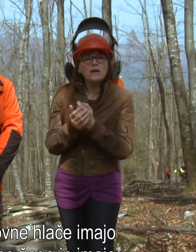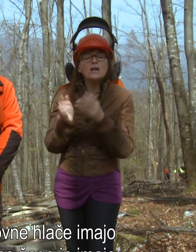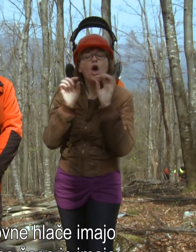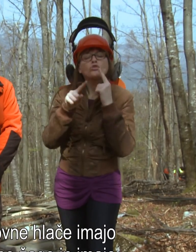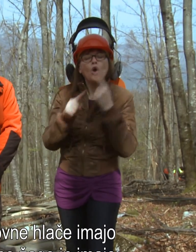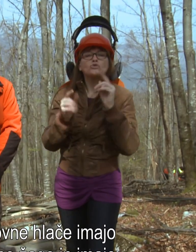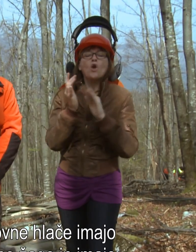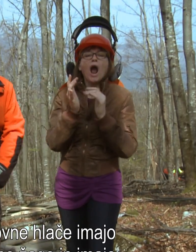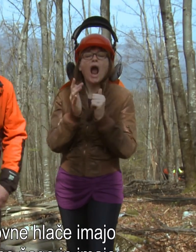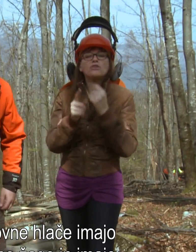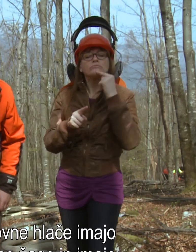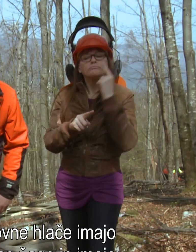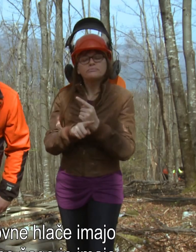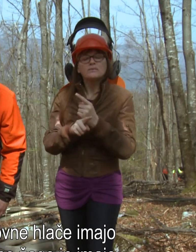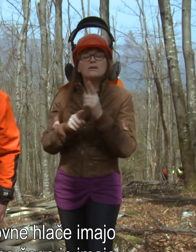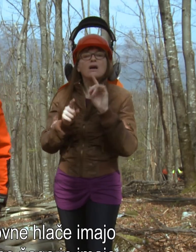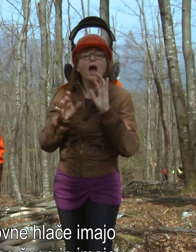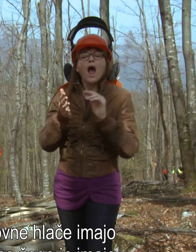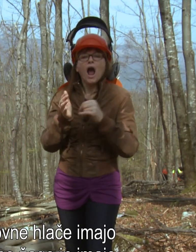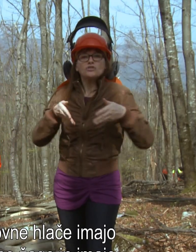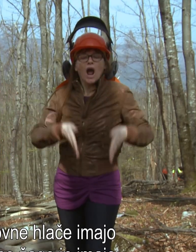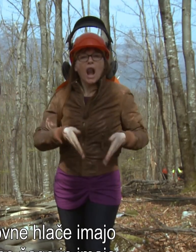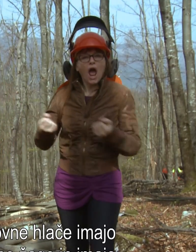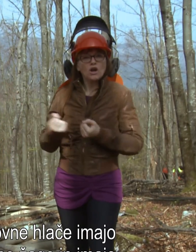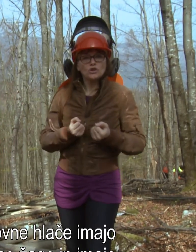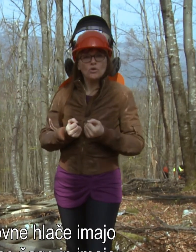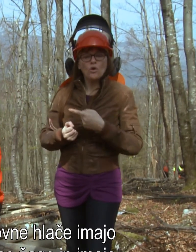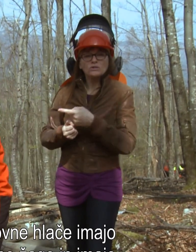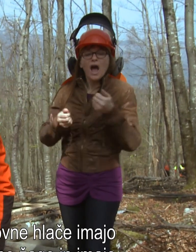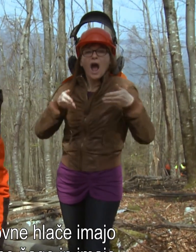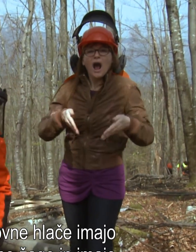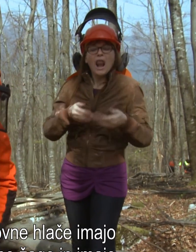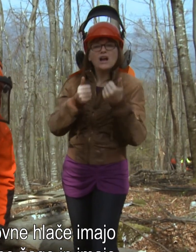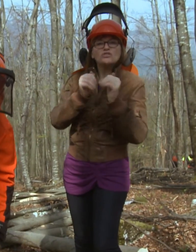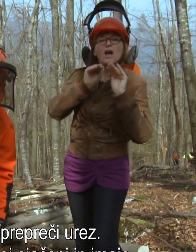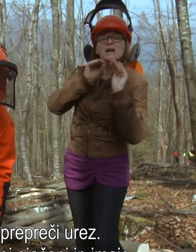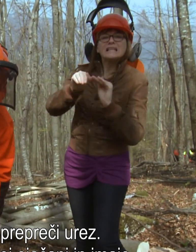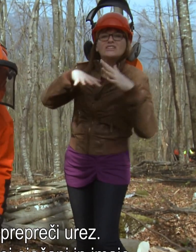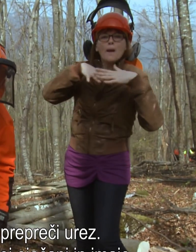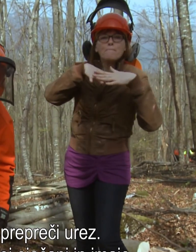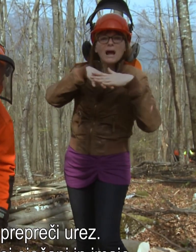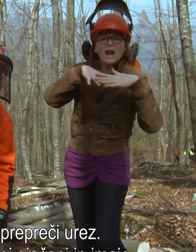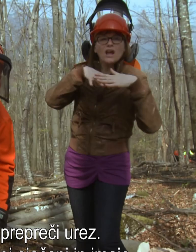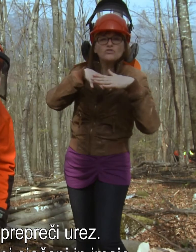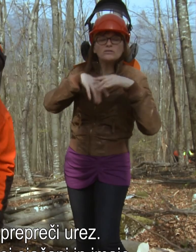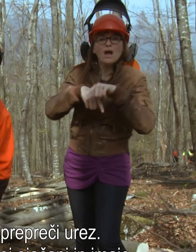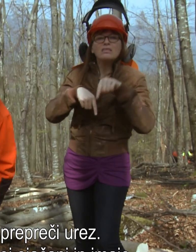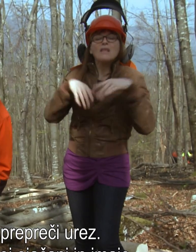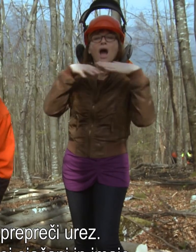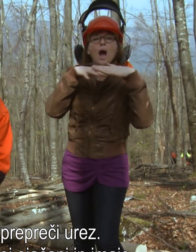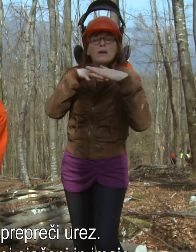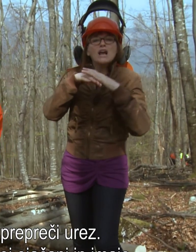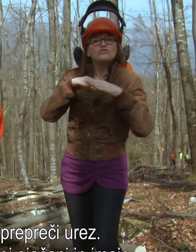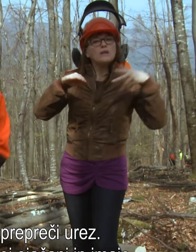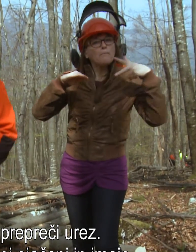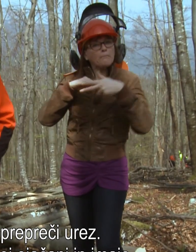hlače moram jaz imeti. In dejansko so to hlače z eno letakole zaščitno mrežico notri in ta mrežica